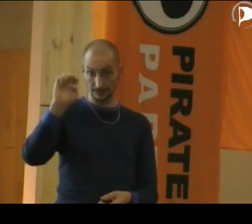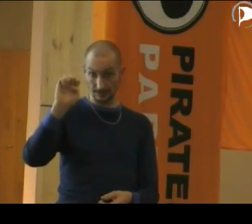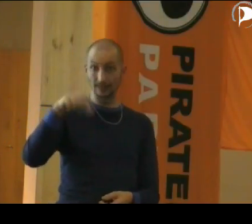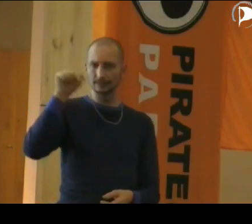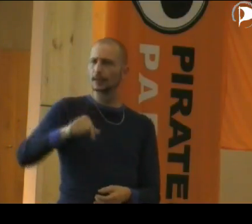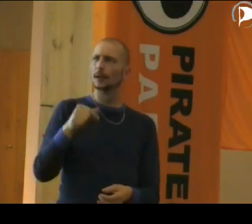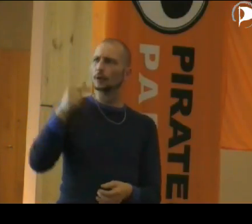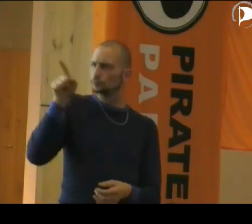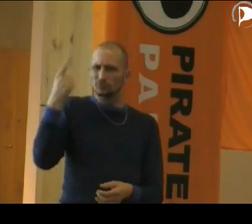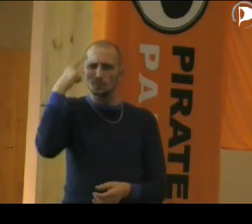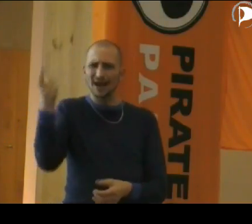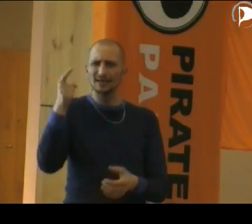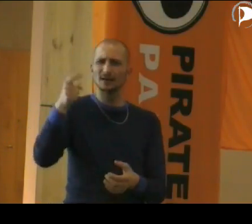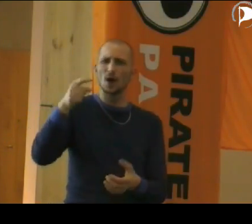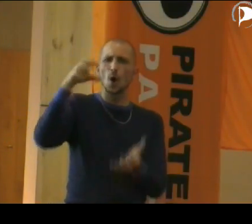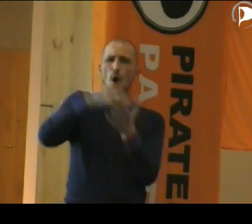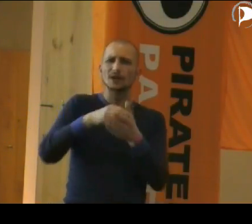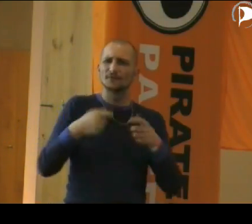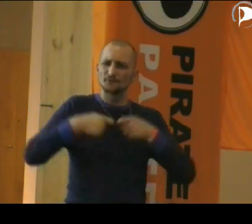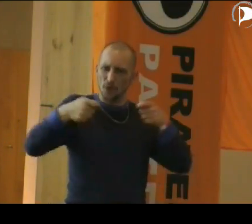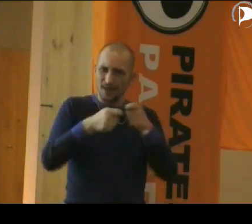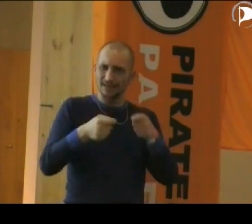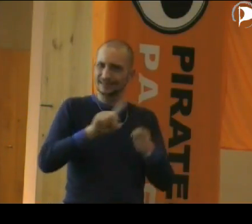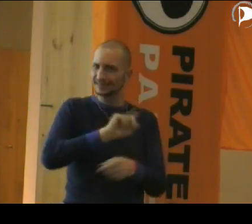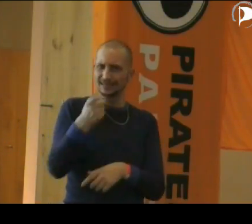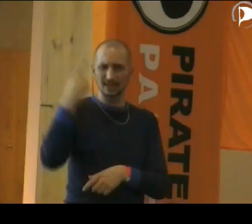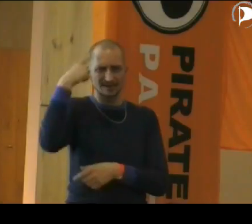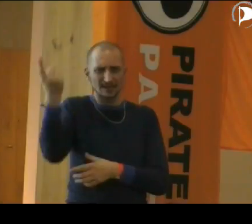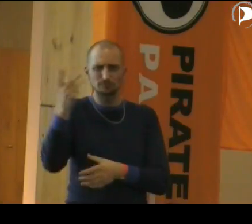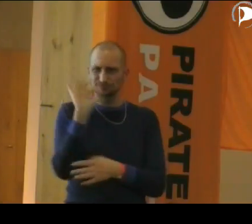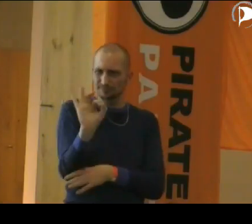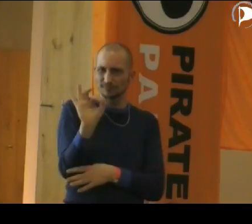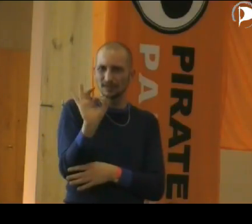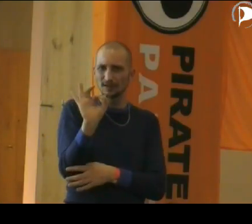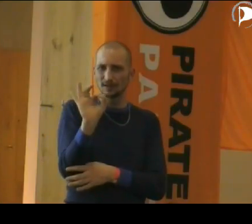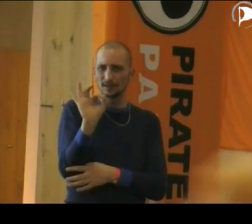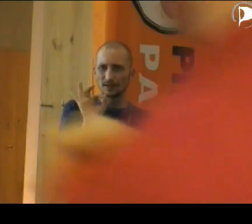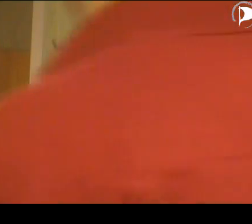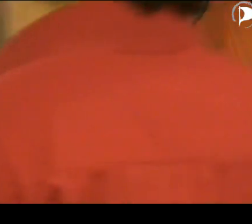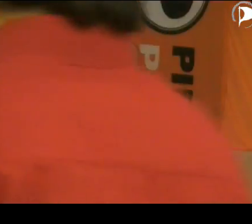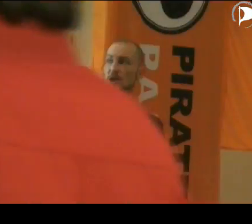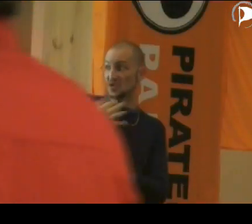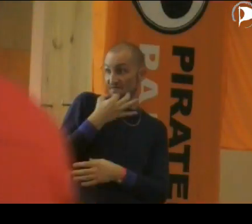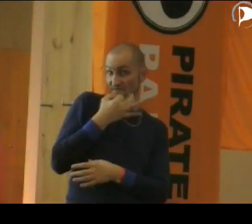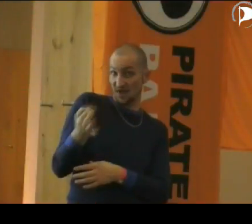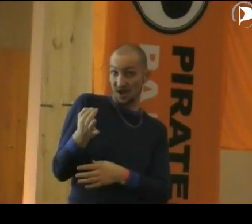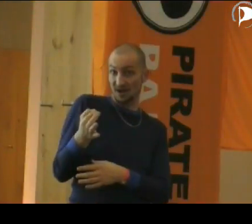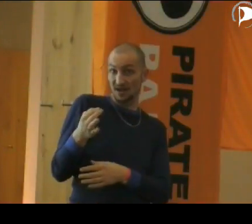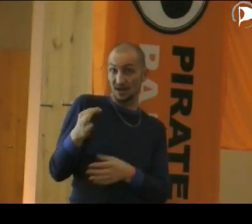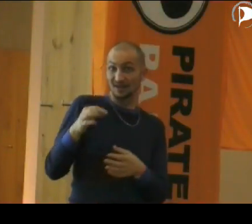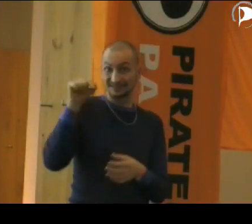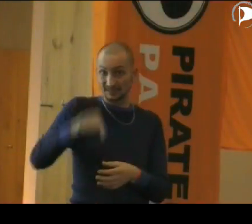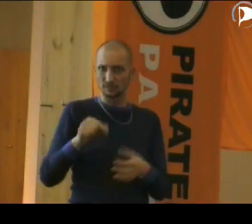patente wörtlich silber habe ich nicht richtig verstanden und brechen warum soll ich bin viel unterwegs und bekam eine